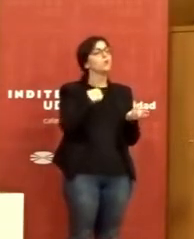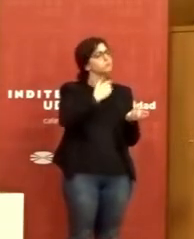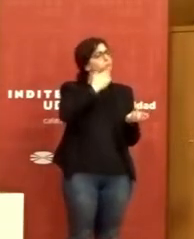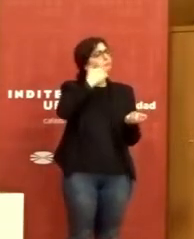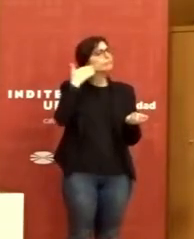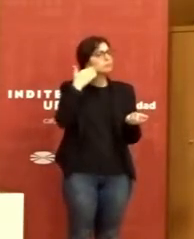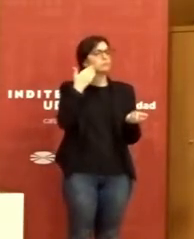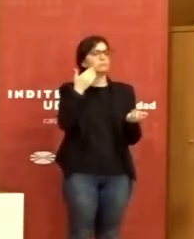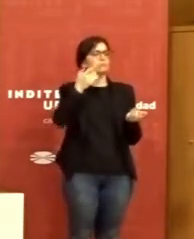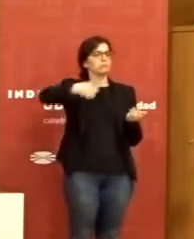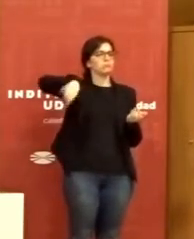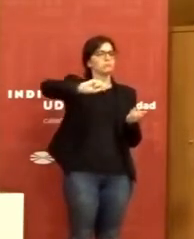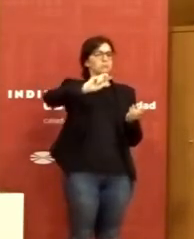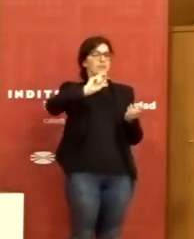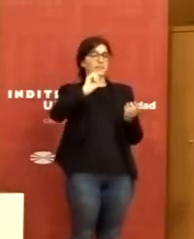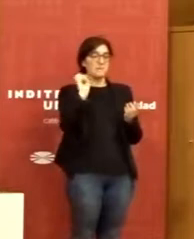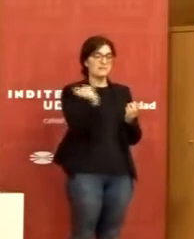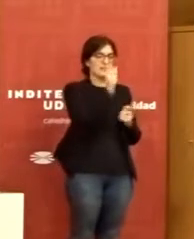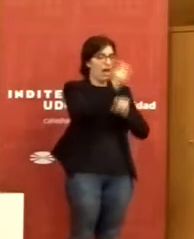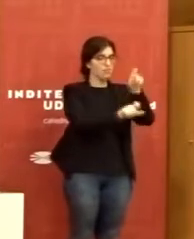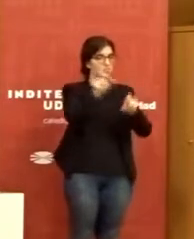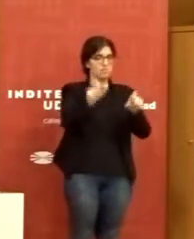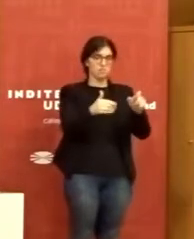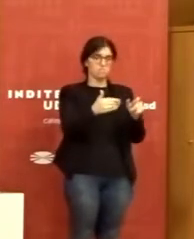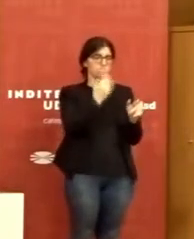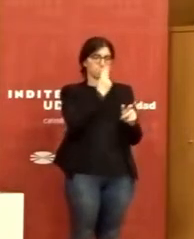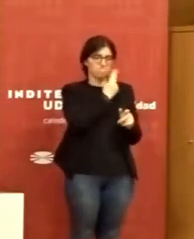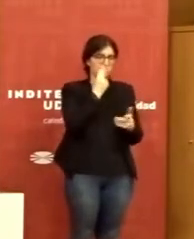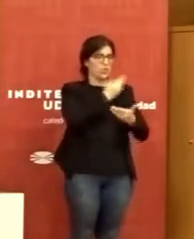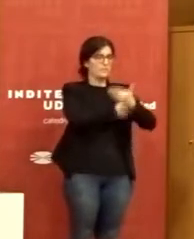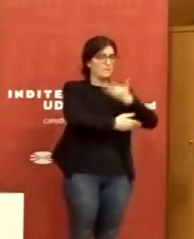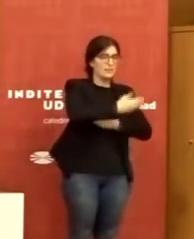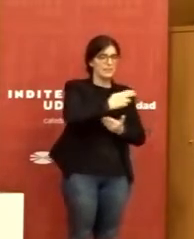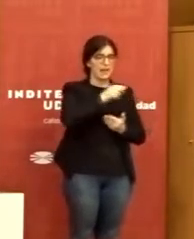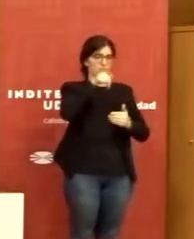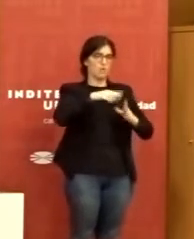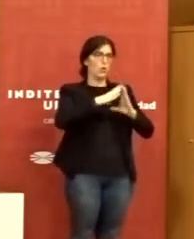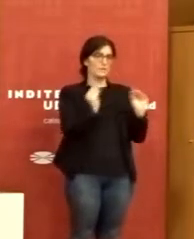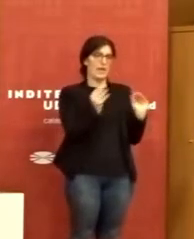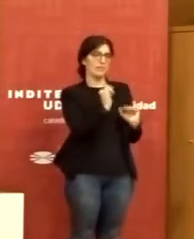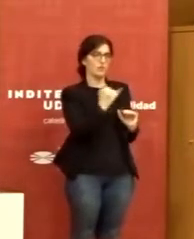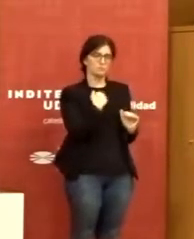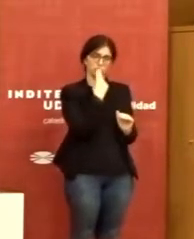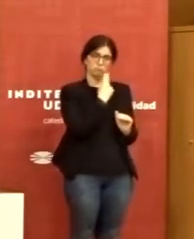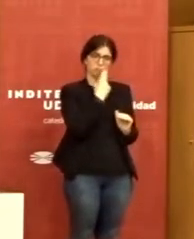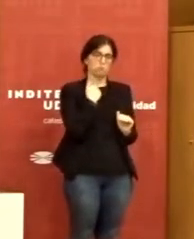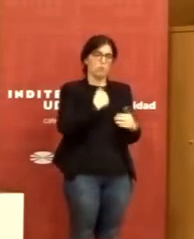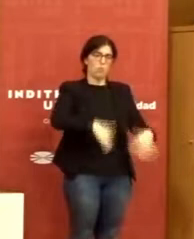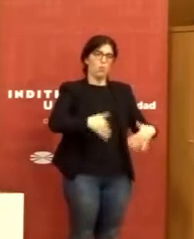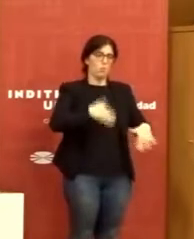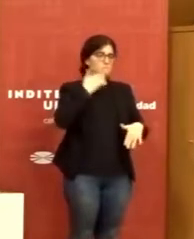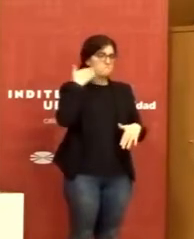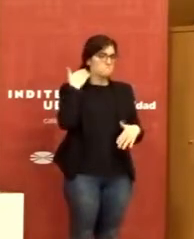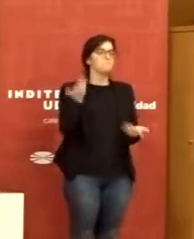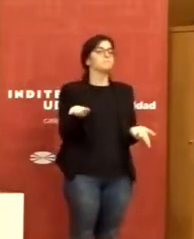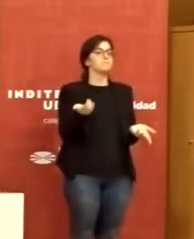orgulloso del compromiso con la diversidad en general y con el compromiso con la discapacidad que tiene esta universidad. Y yo creo que tengo motivos para estarlo y